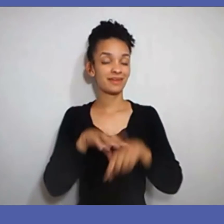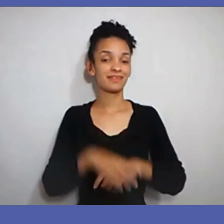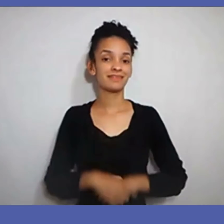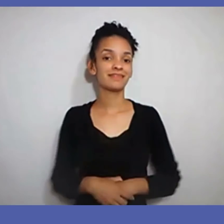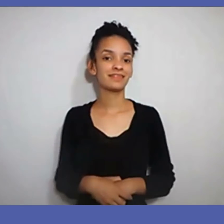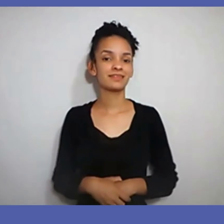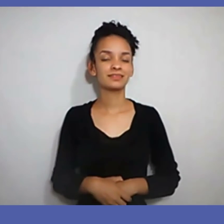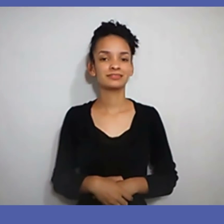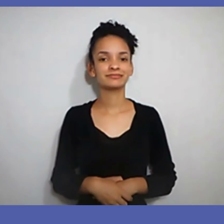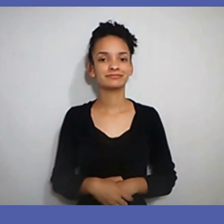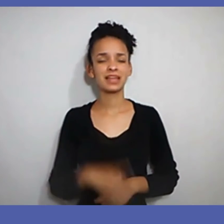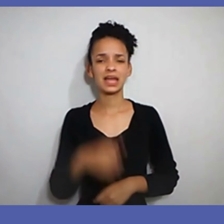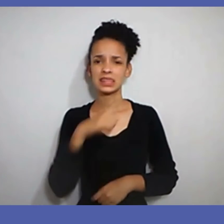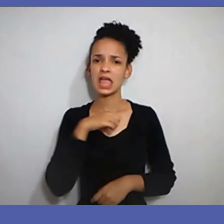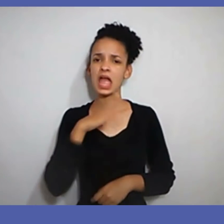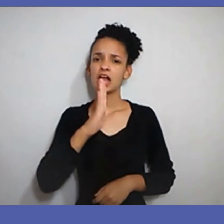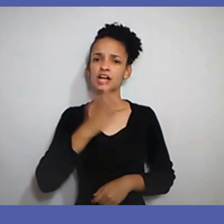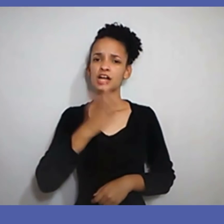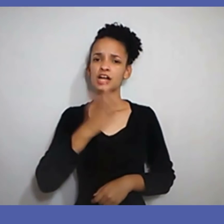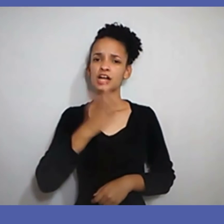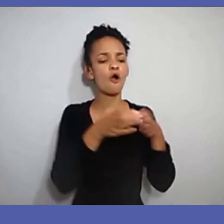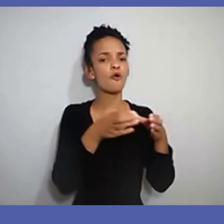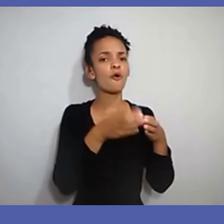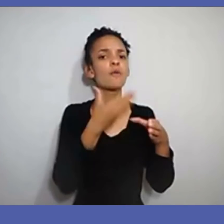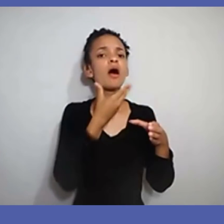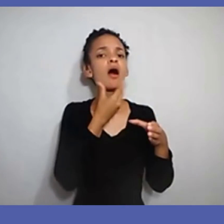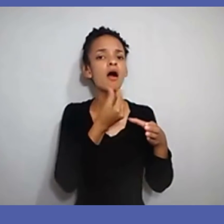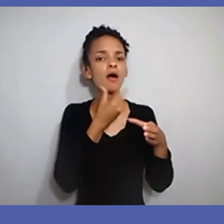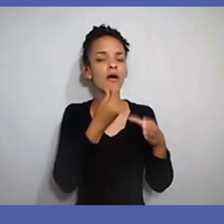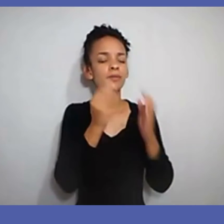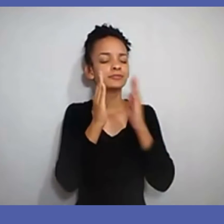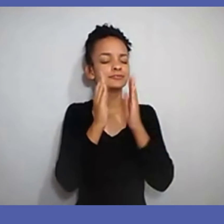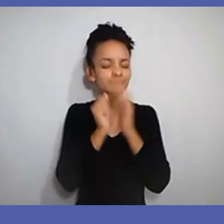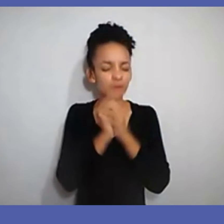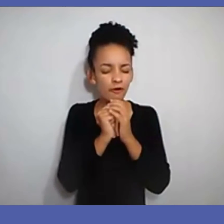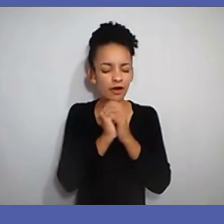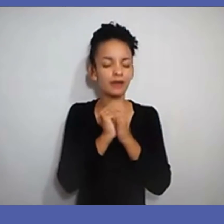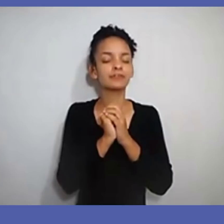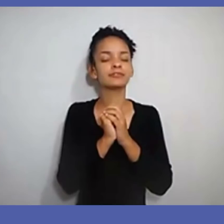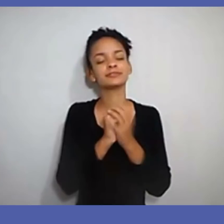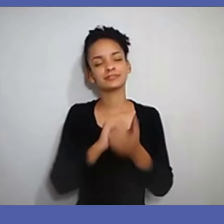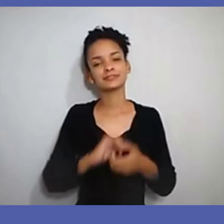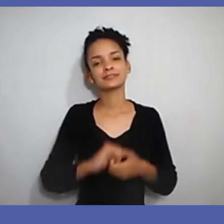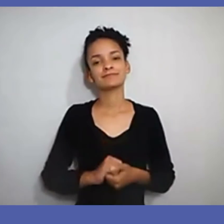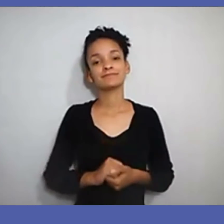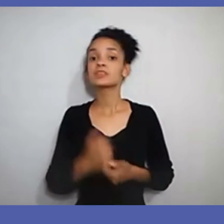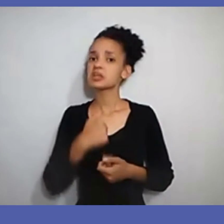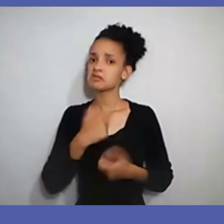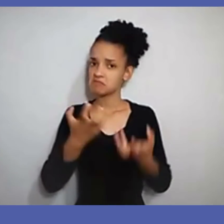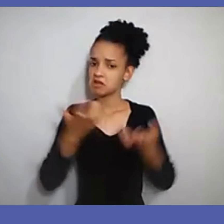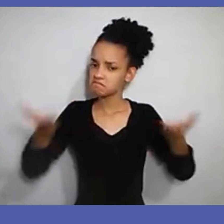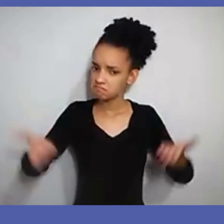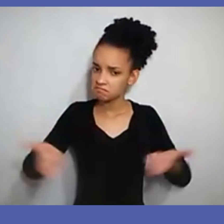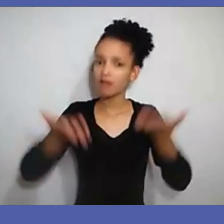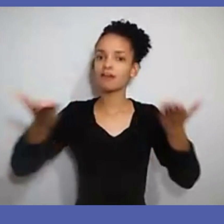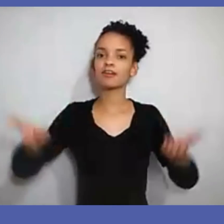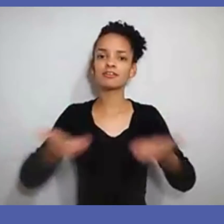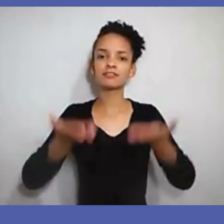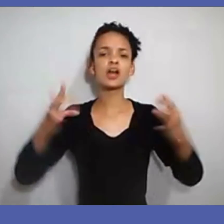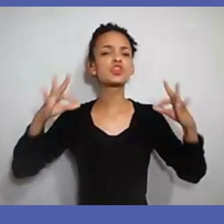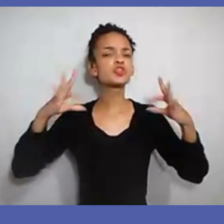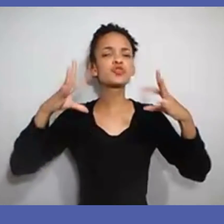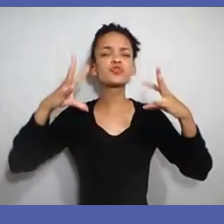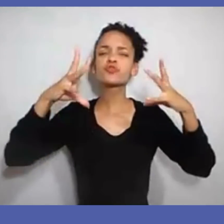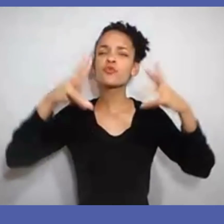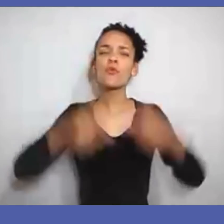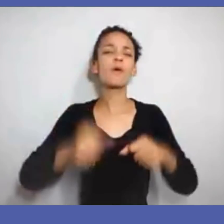recém-formado grupos de homens de oração, tá? Então eu quero encorajar todos vocês, tá,